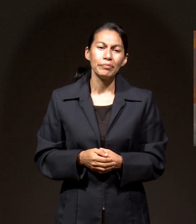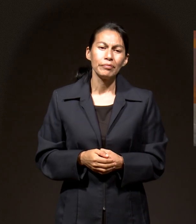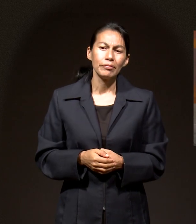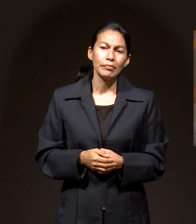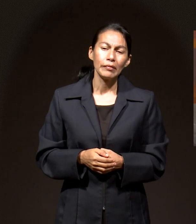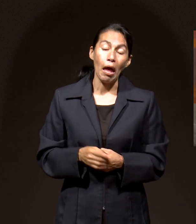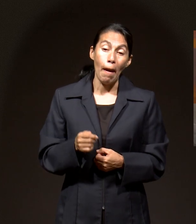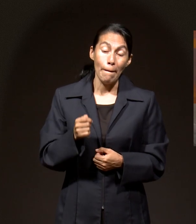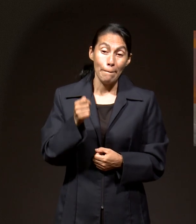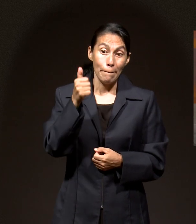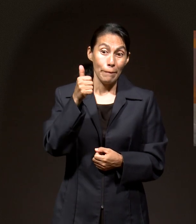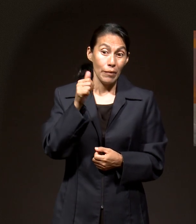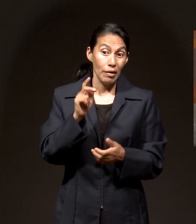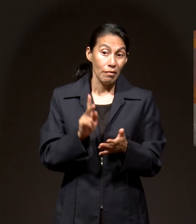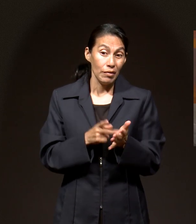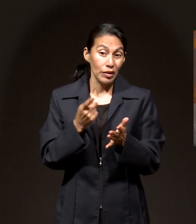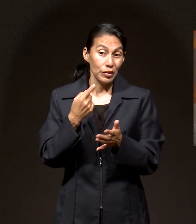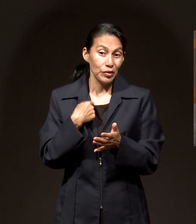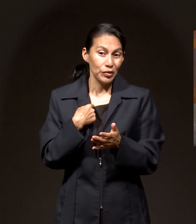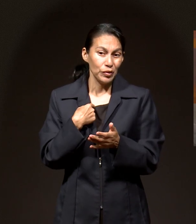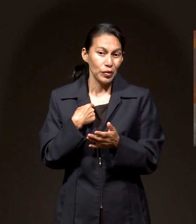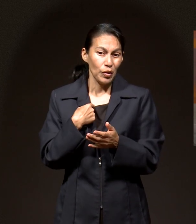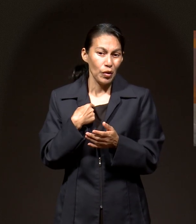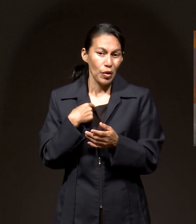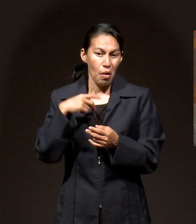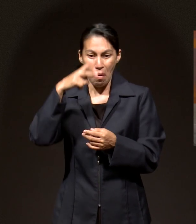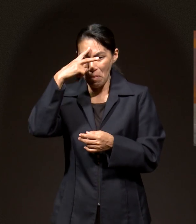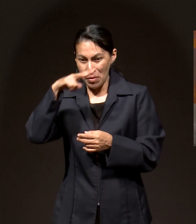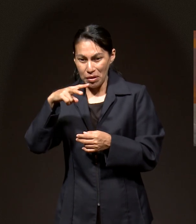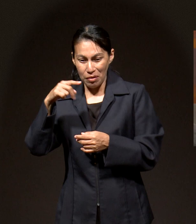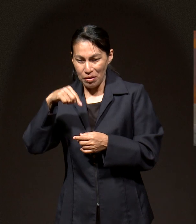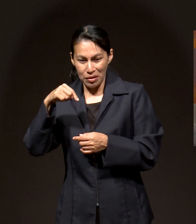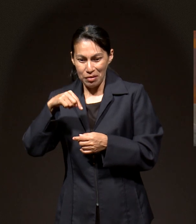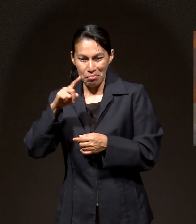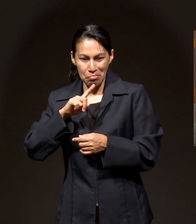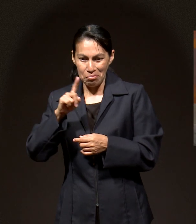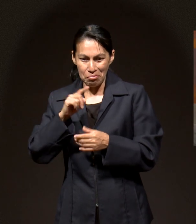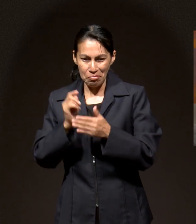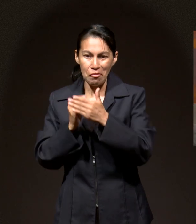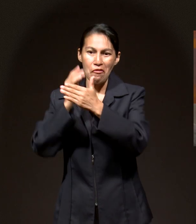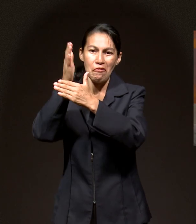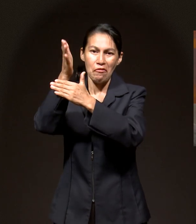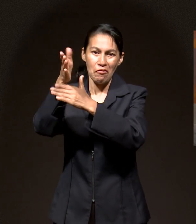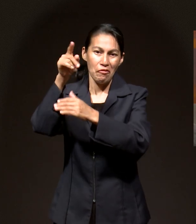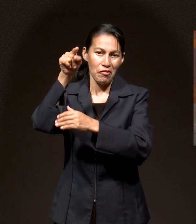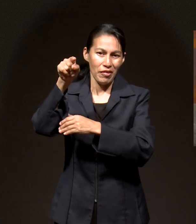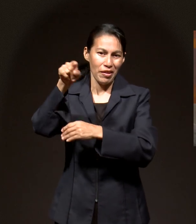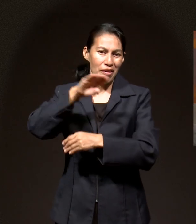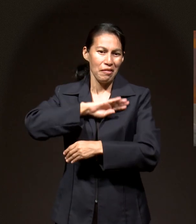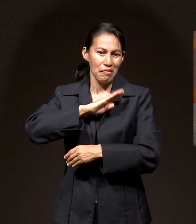era la primera vez que estaba fuera del país, de México, hombre, yo